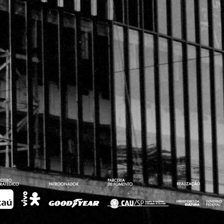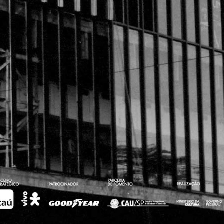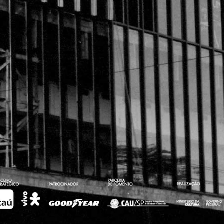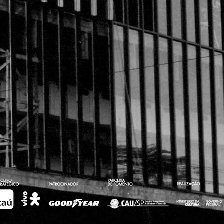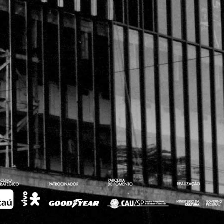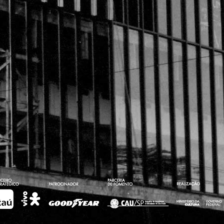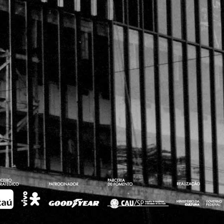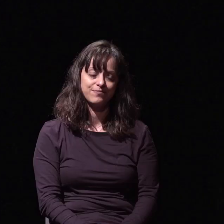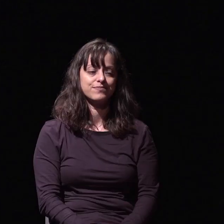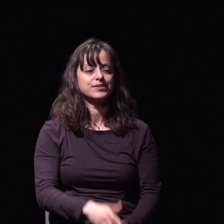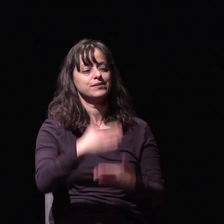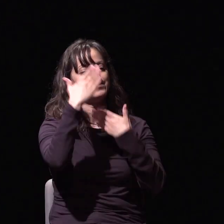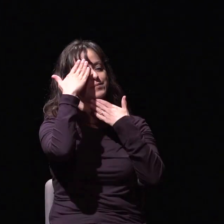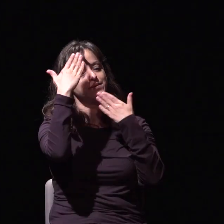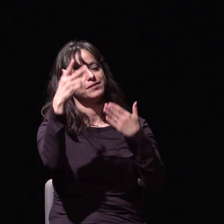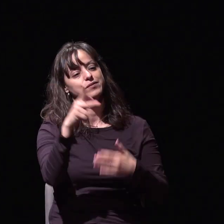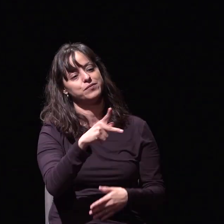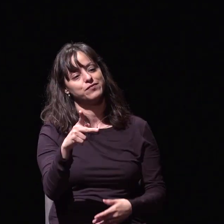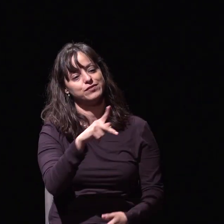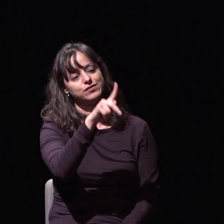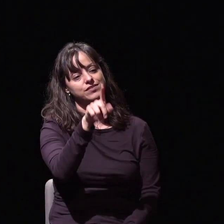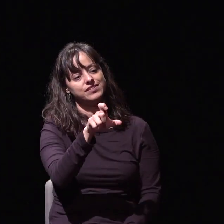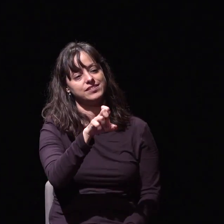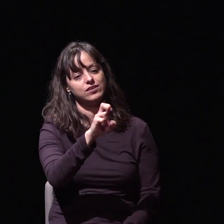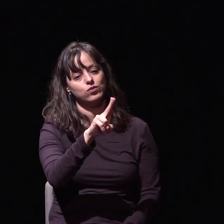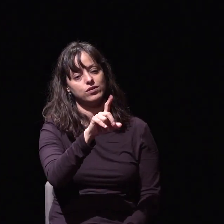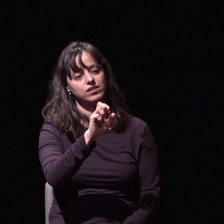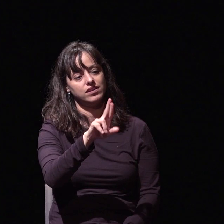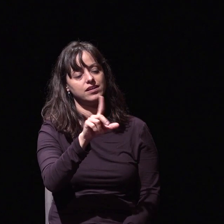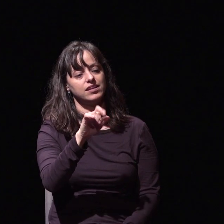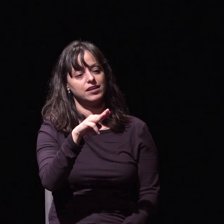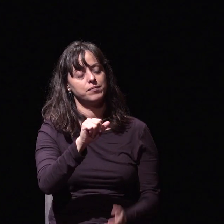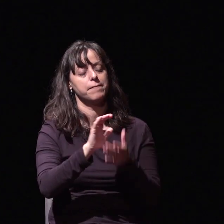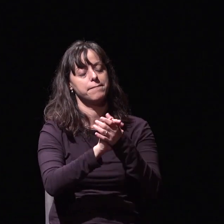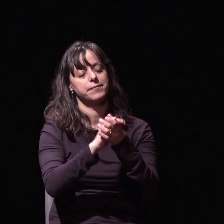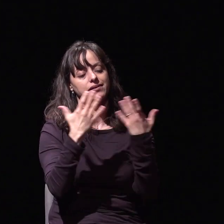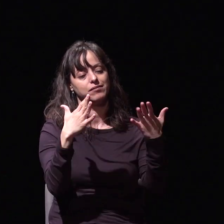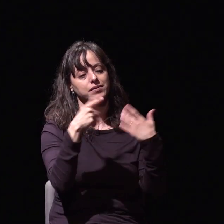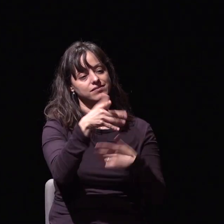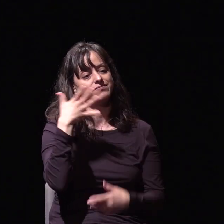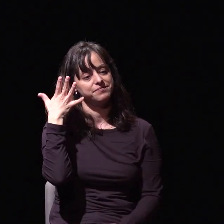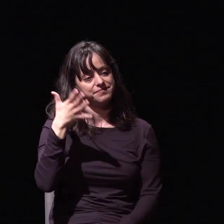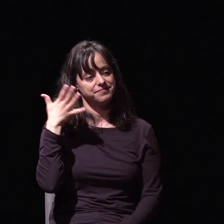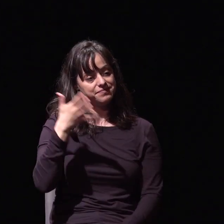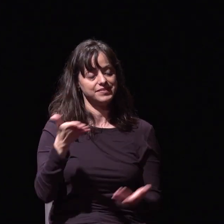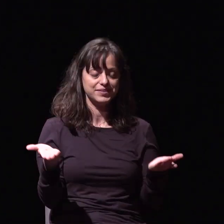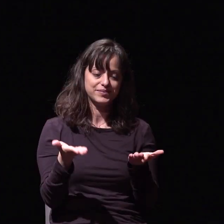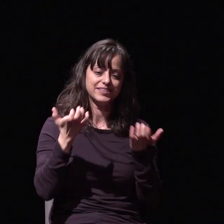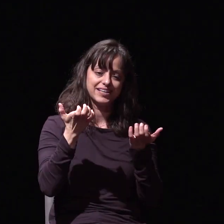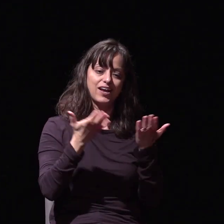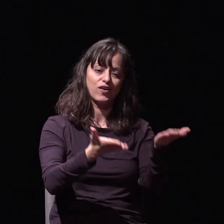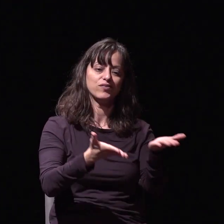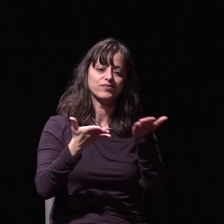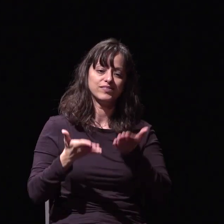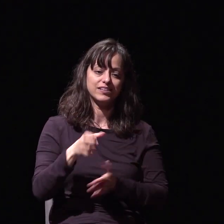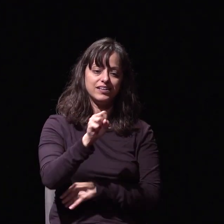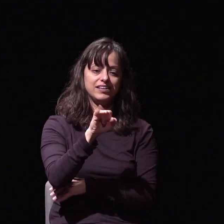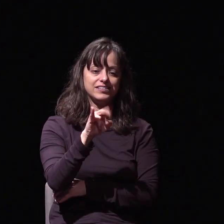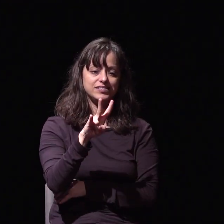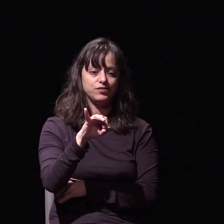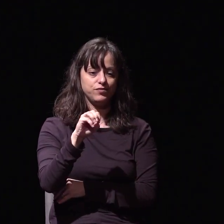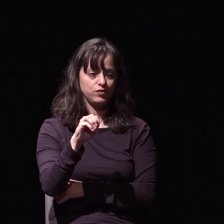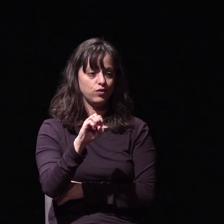Obrigado ao professor Zeulio Lima, parabéns por sua fala. Gostaria agora de convidar Silvio